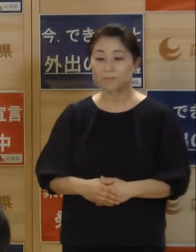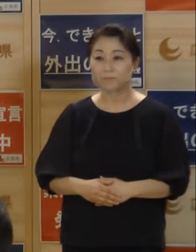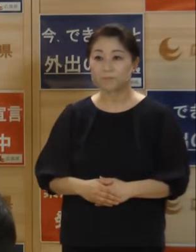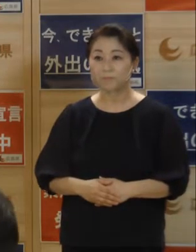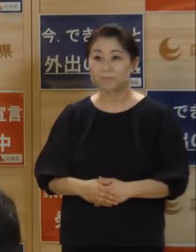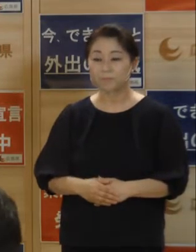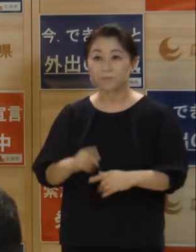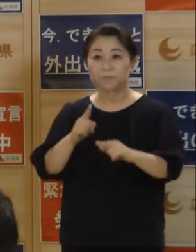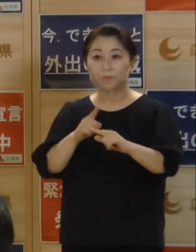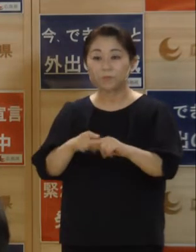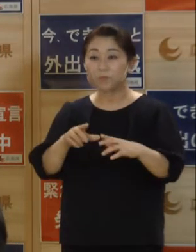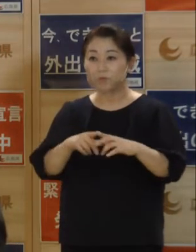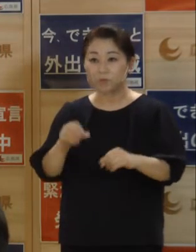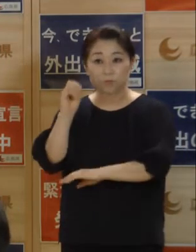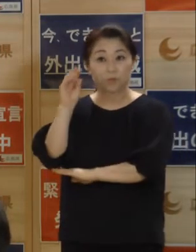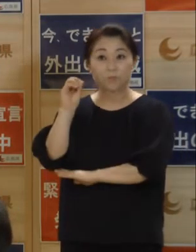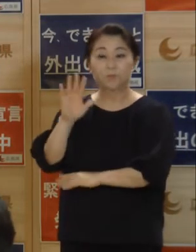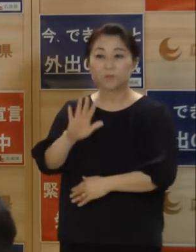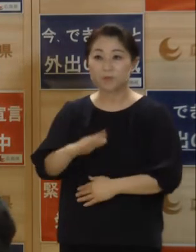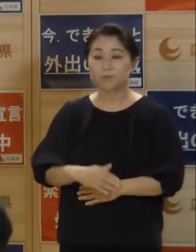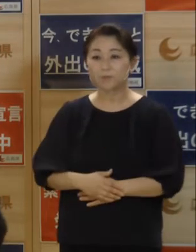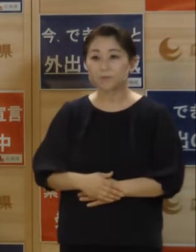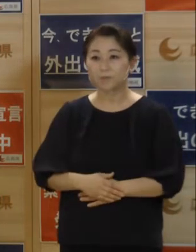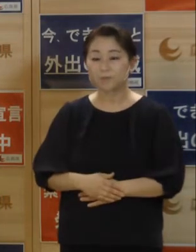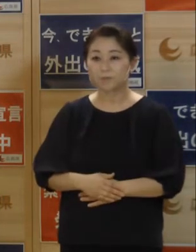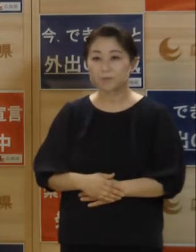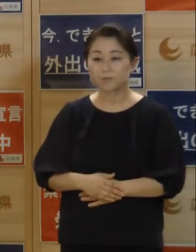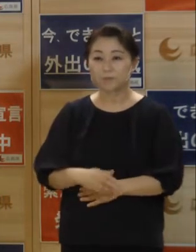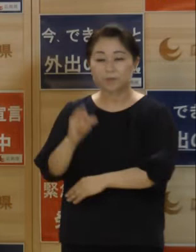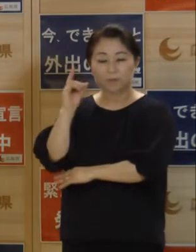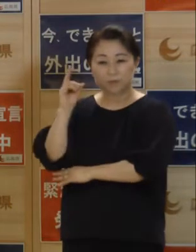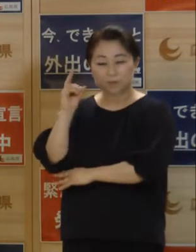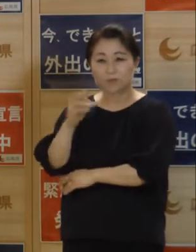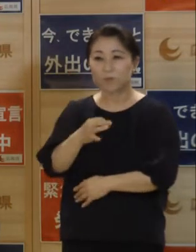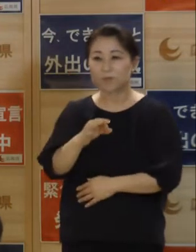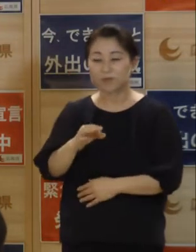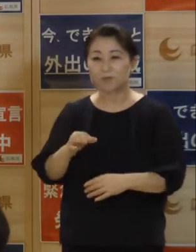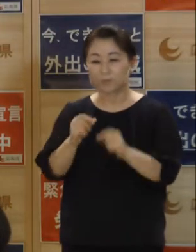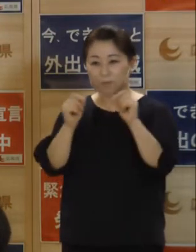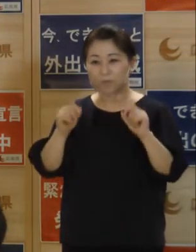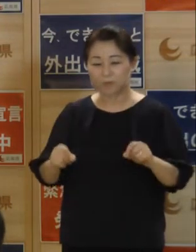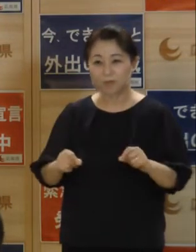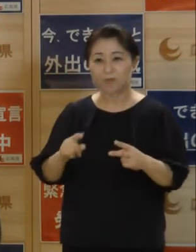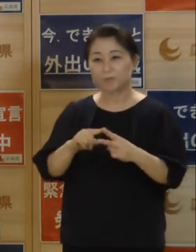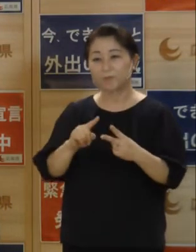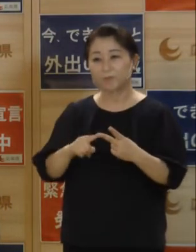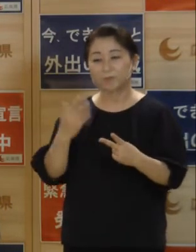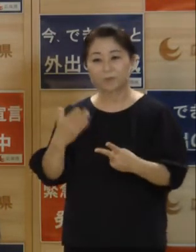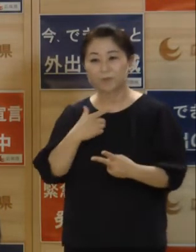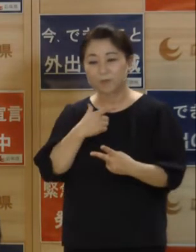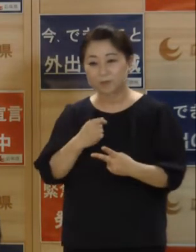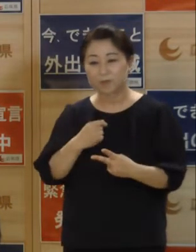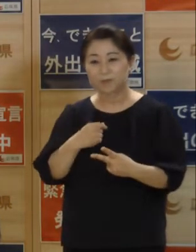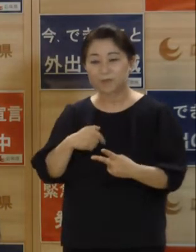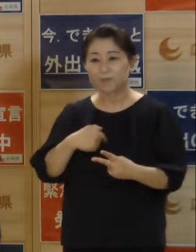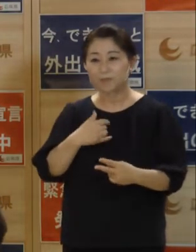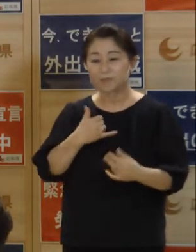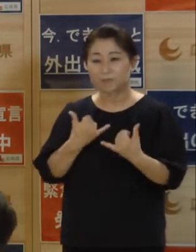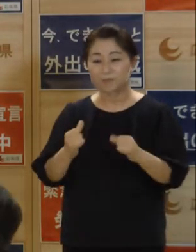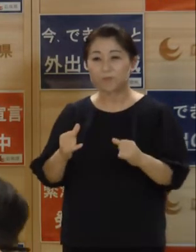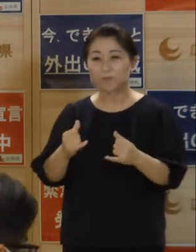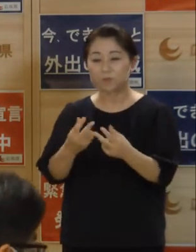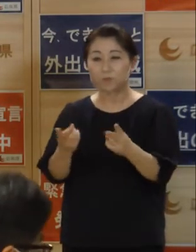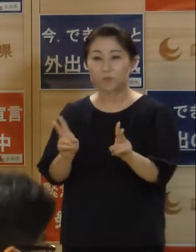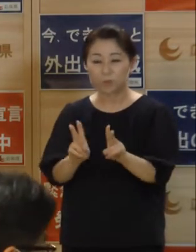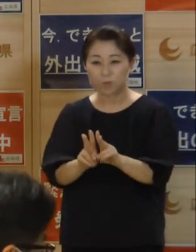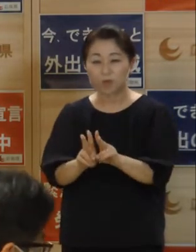すみません、中国新聞の岡田です。政治と関連の問題で2つほどお伺いします。自民党が選挙違反で当選無